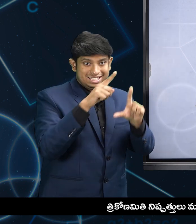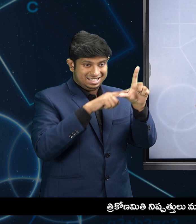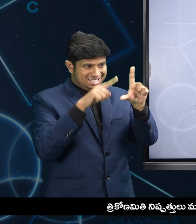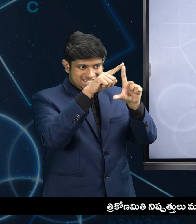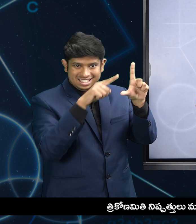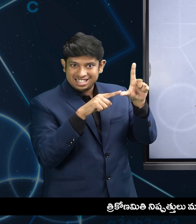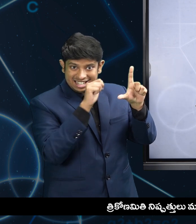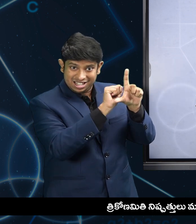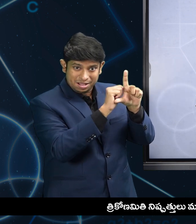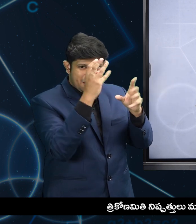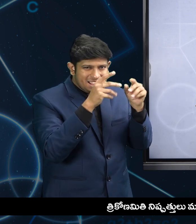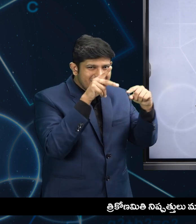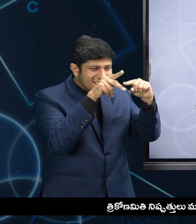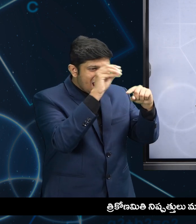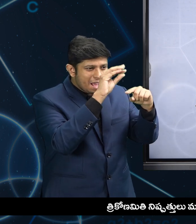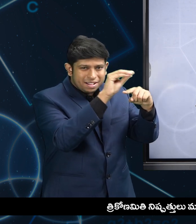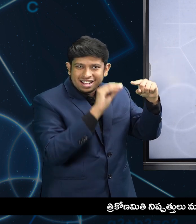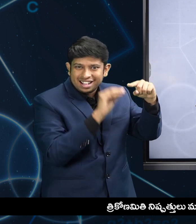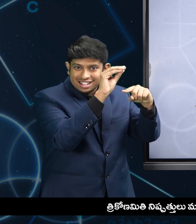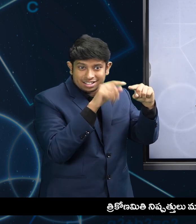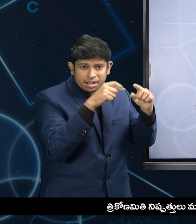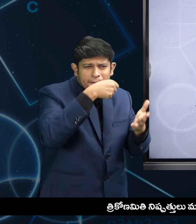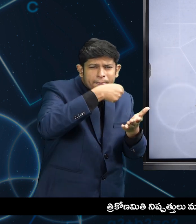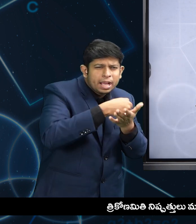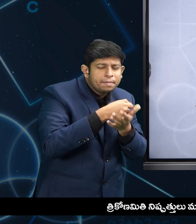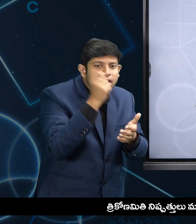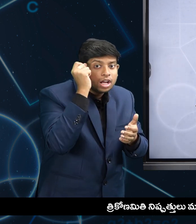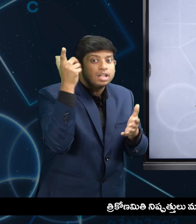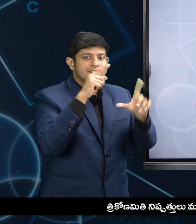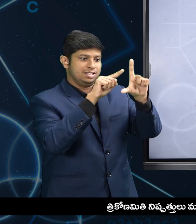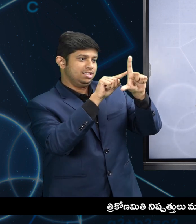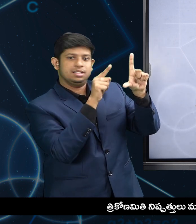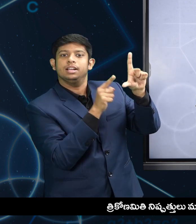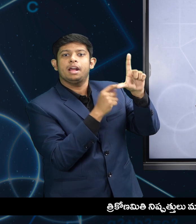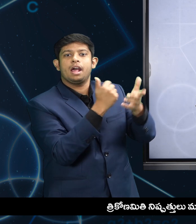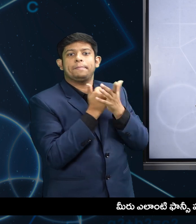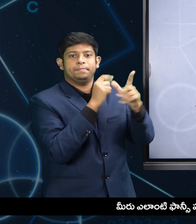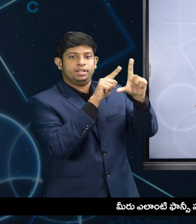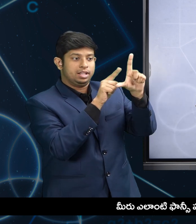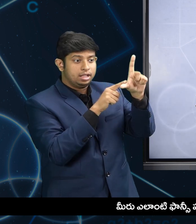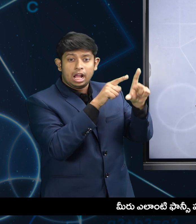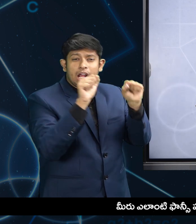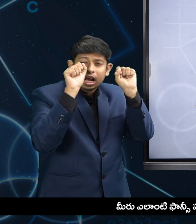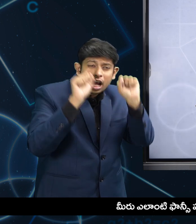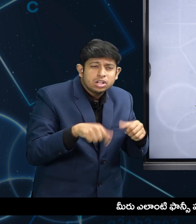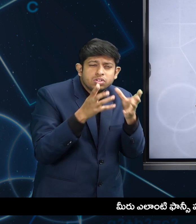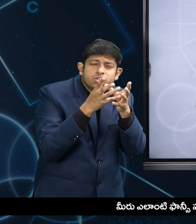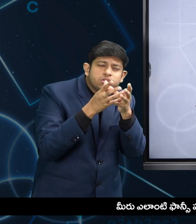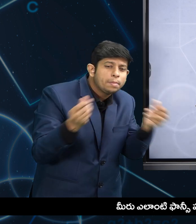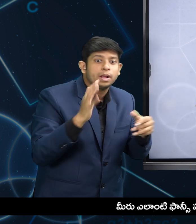త్రికోణమితి నిష్పత్తులు మరియు కోణాలపై ప్రాథమిక అవగాహనను ఉపయోగించడం ద్వారా మీరు ఎలాంటి ఫ్యాన్సీ పరికరాలు